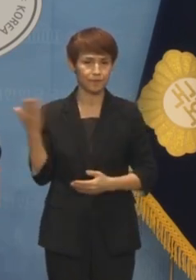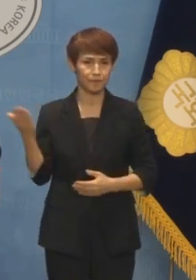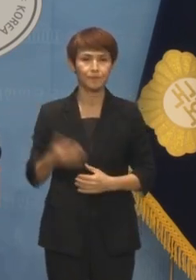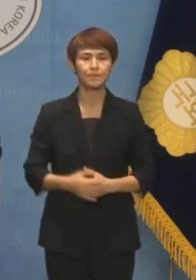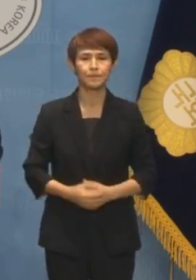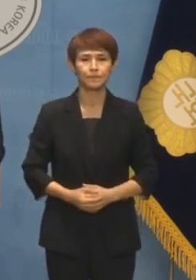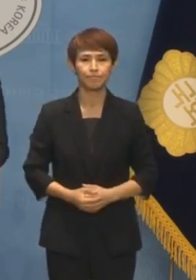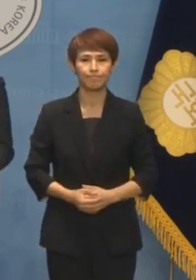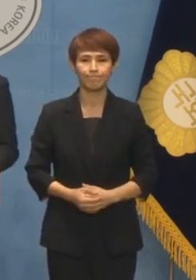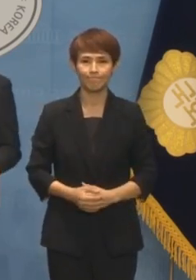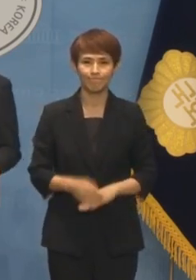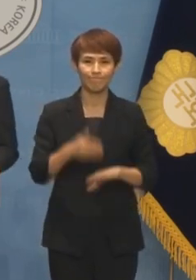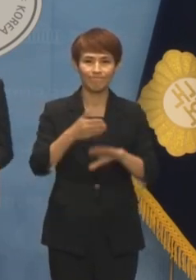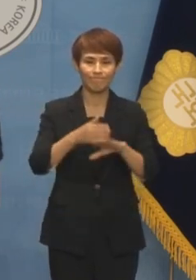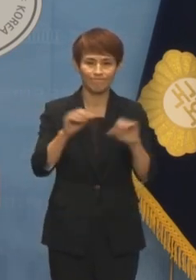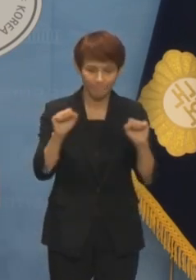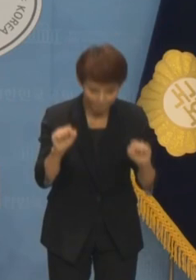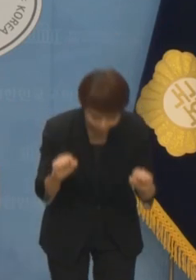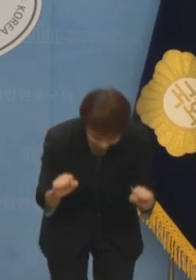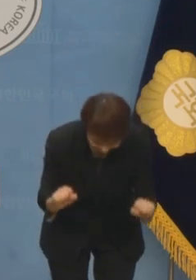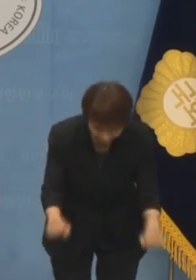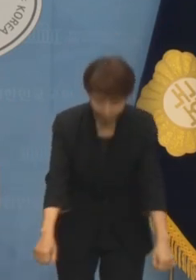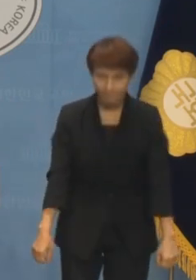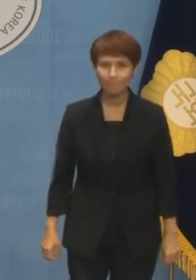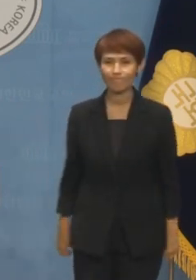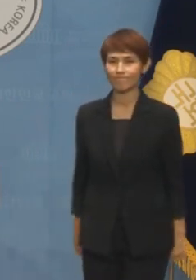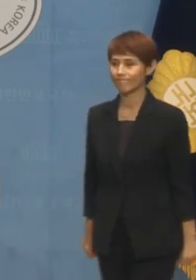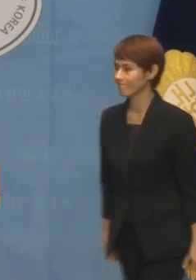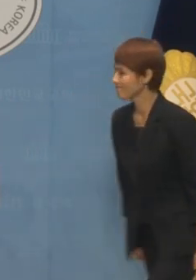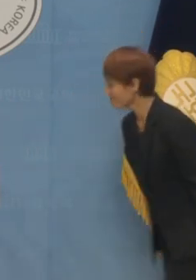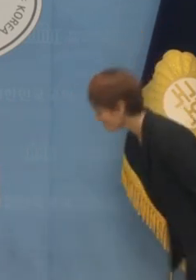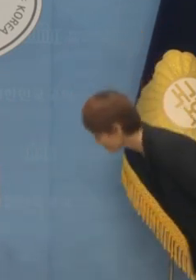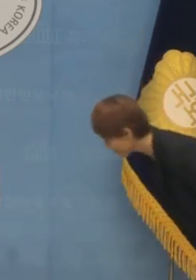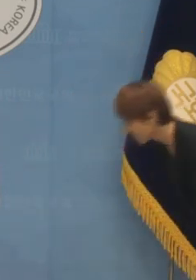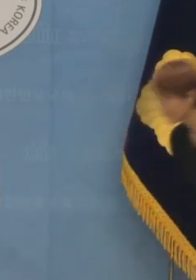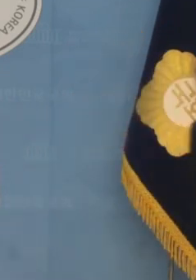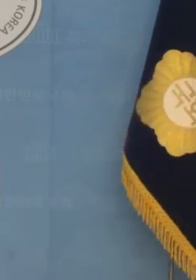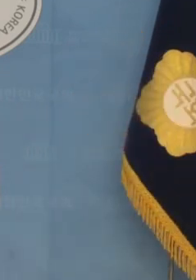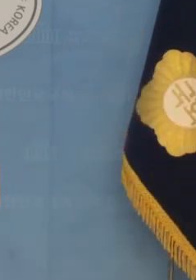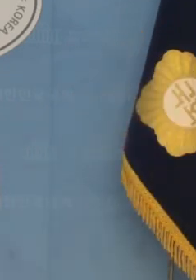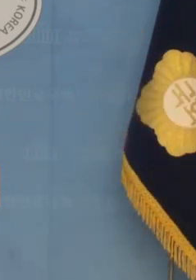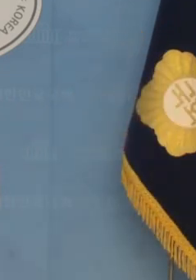공보국. 네, 감사합니다. 고맙습니다.